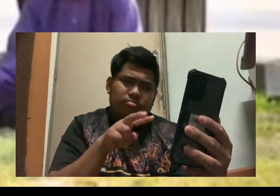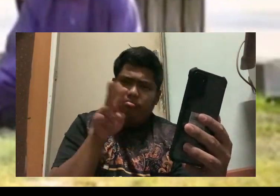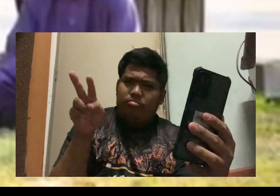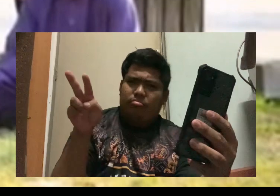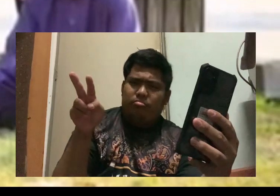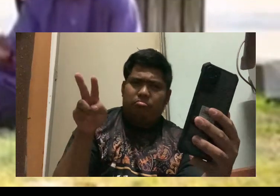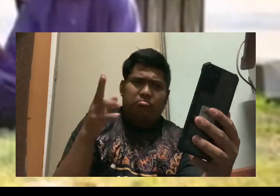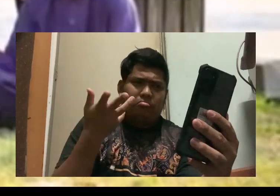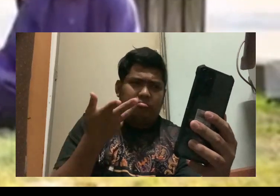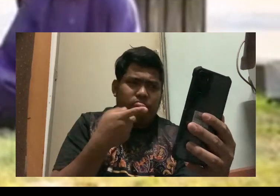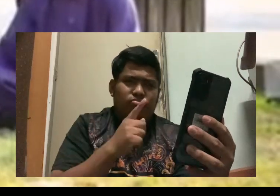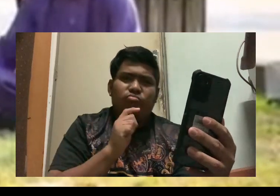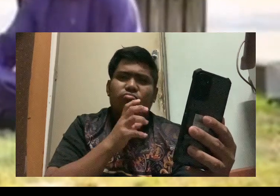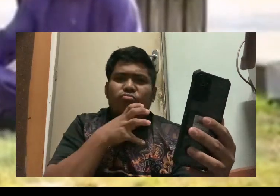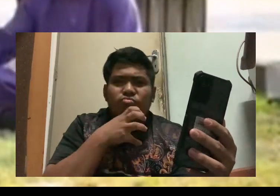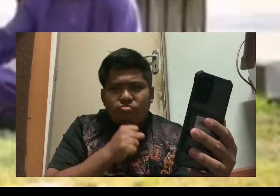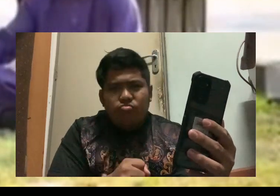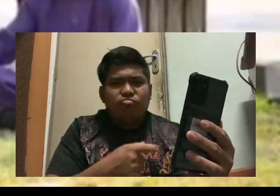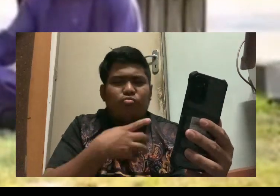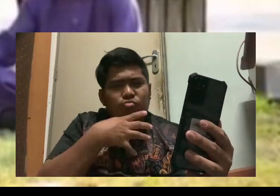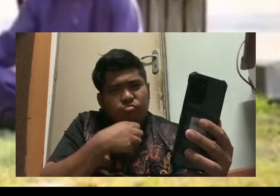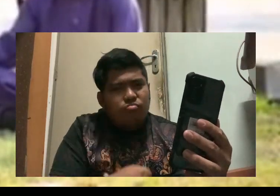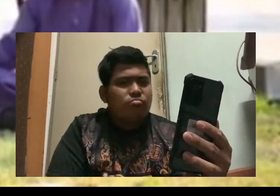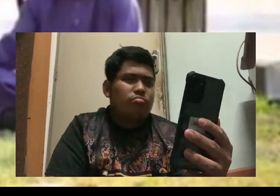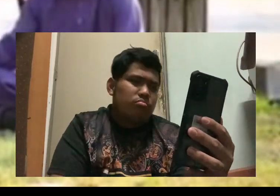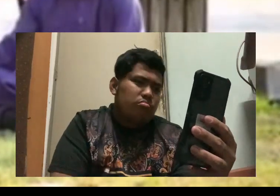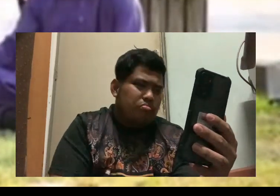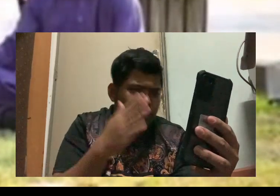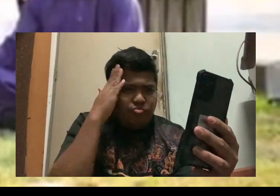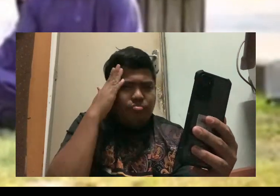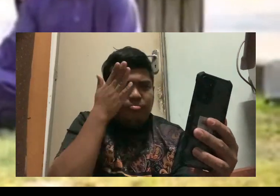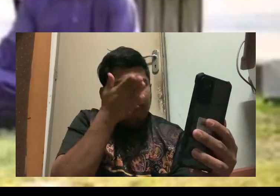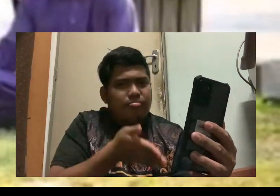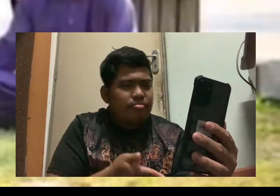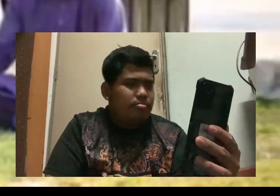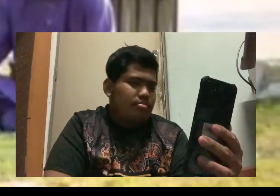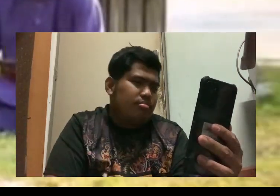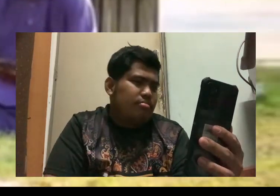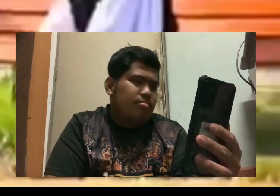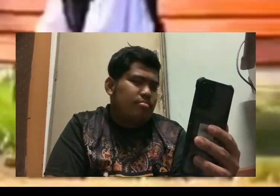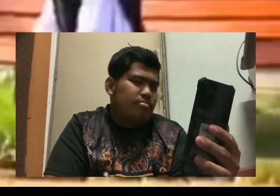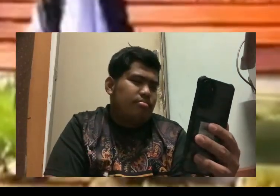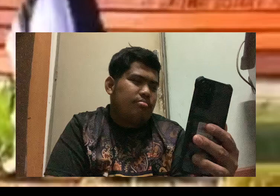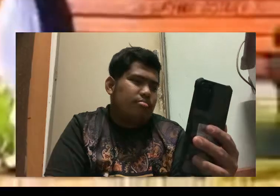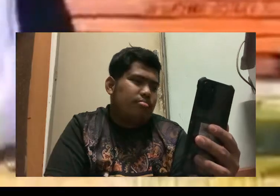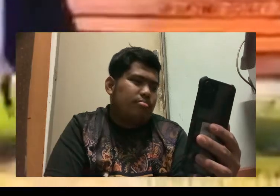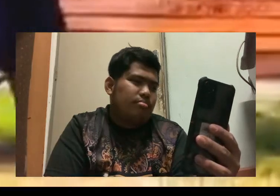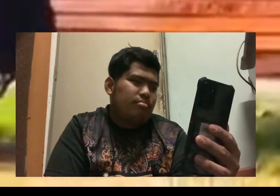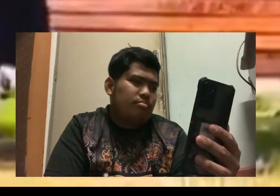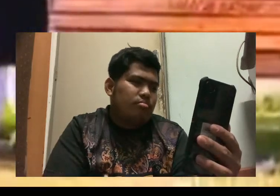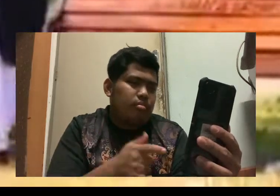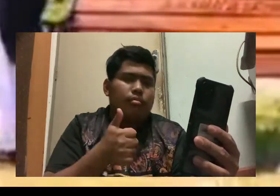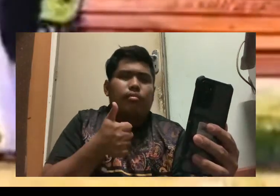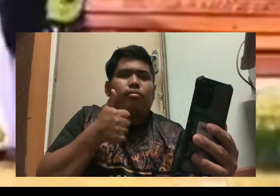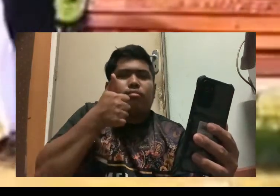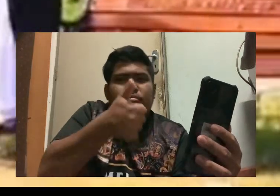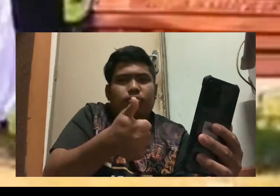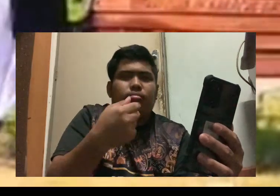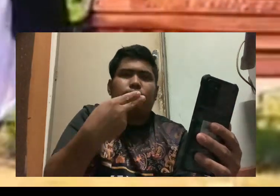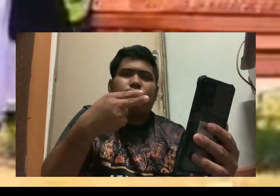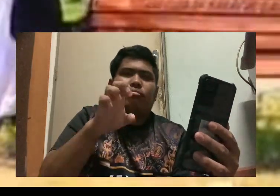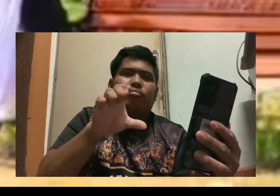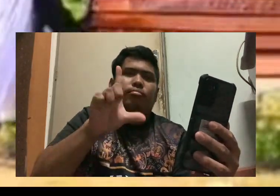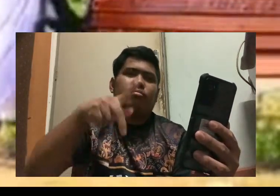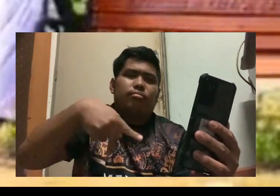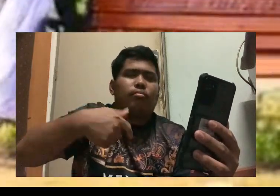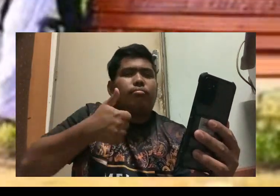बड़े भाई मेरे को वो चेयर पे बिठा दे, वो वाली पे, उससे चले नहीं जा रहा सारा देके। मेरे को वो बेटा वो जरा मेन रोड पे छोड़ दिया,